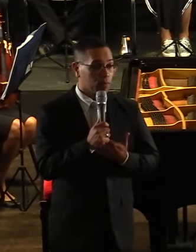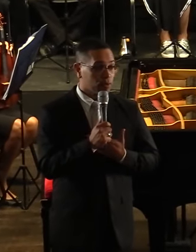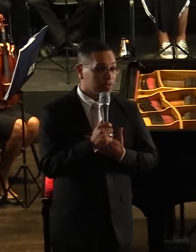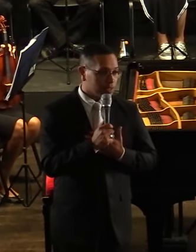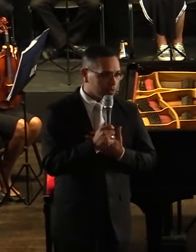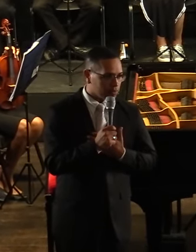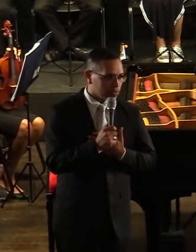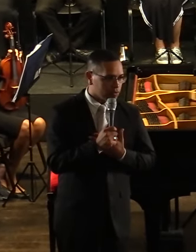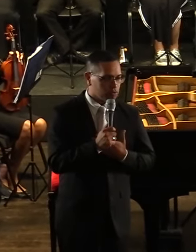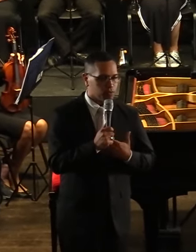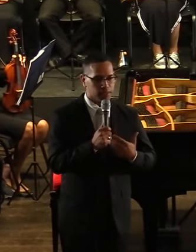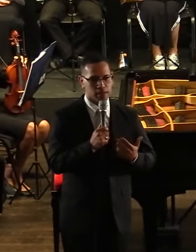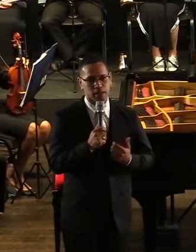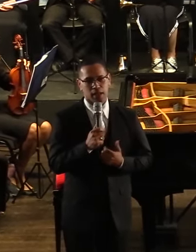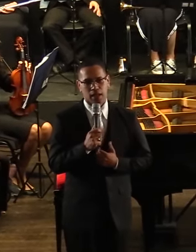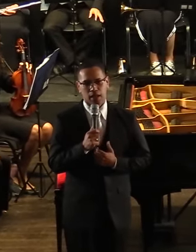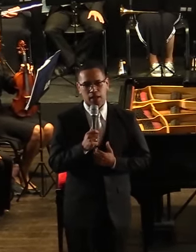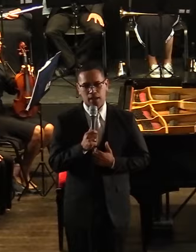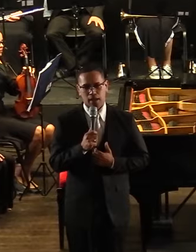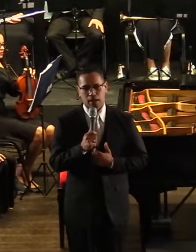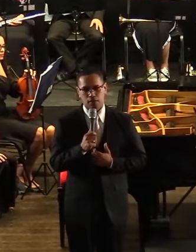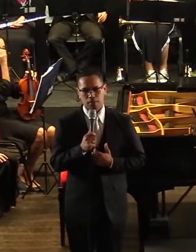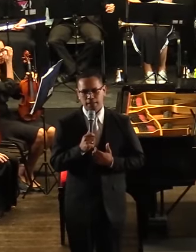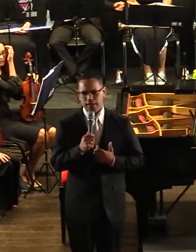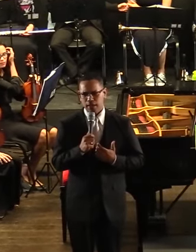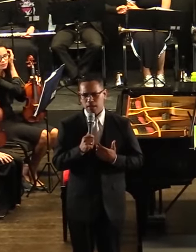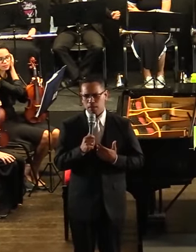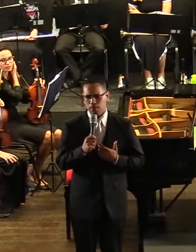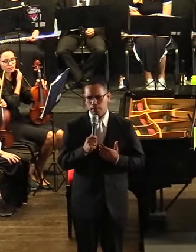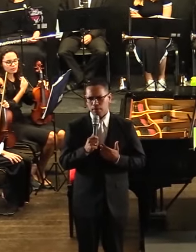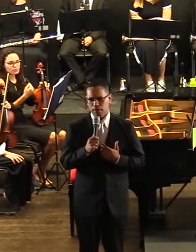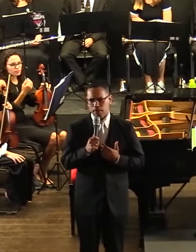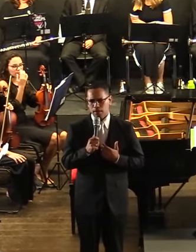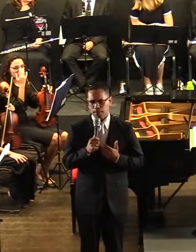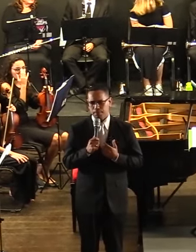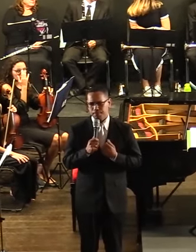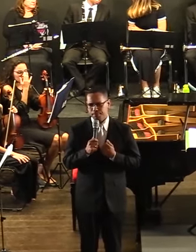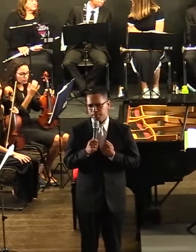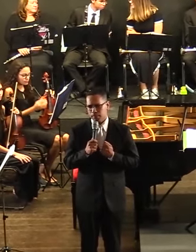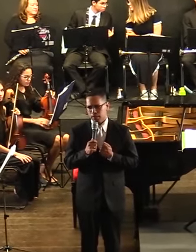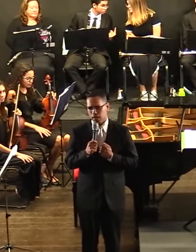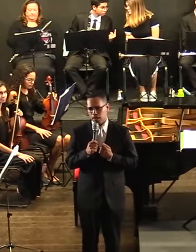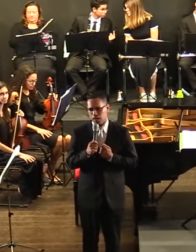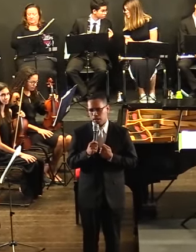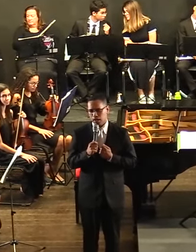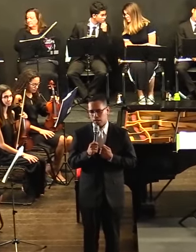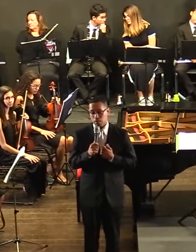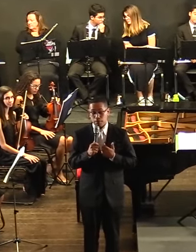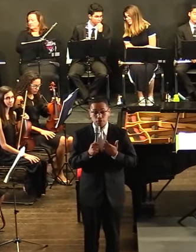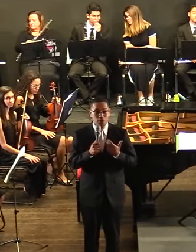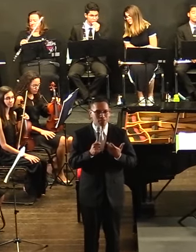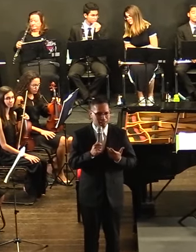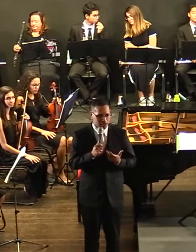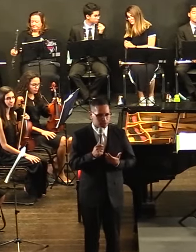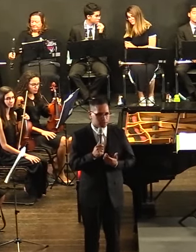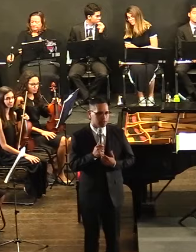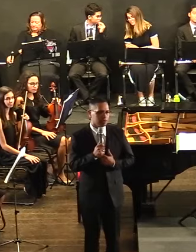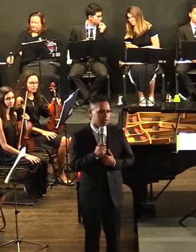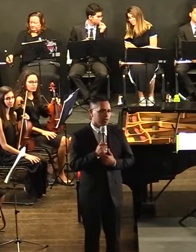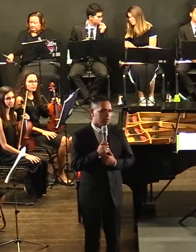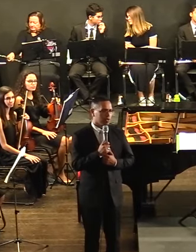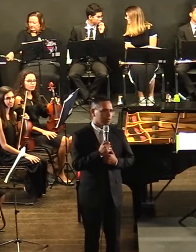consigam usufruir de uma maneira com a